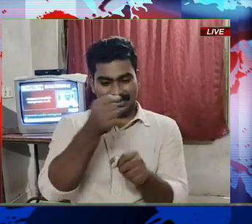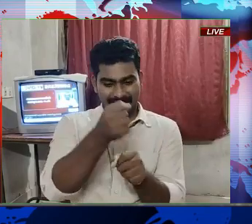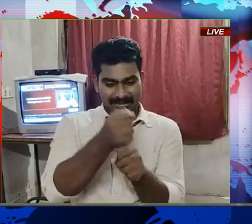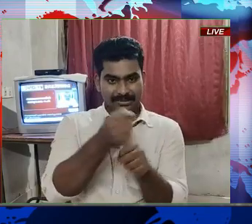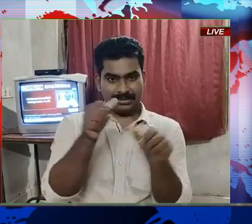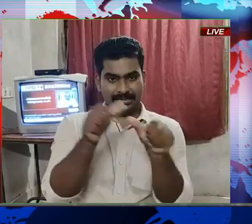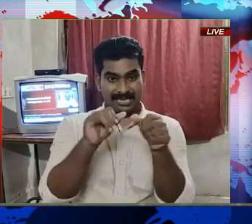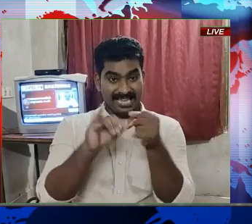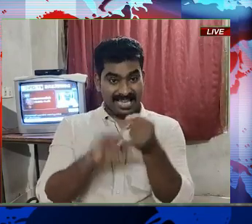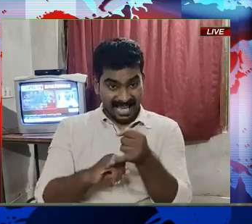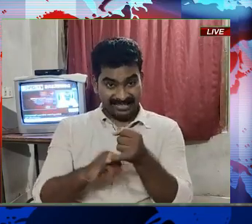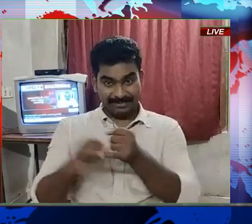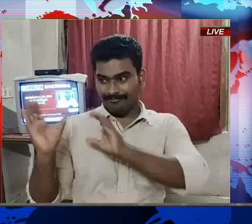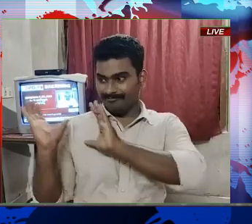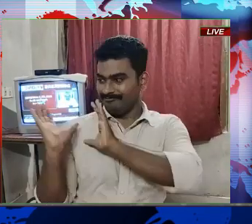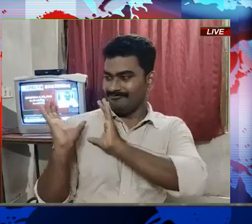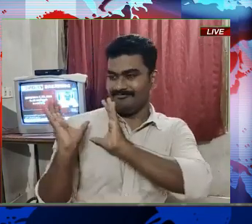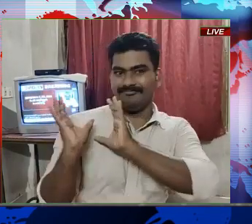സംസ്ഥാനത്ത്